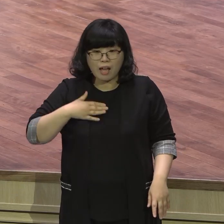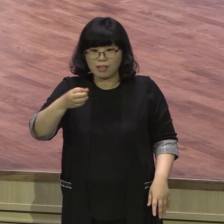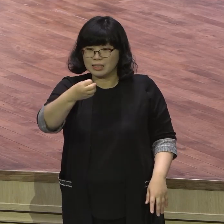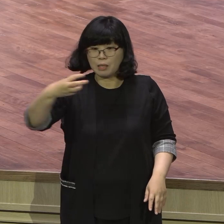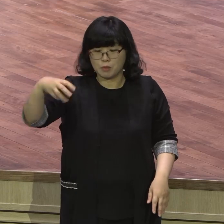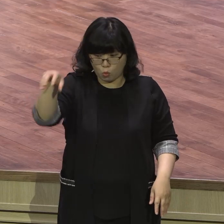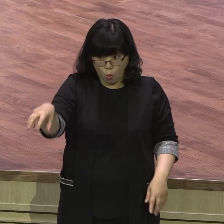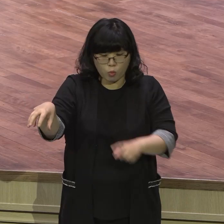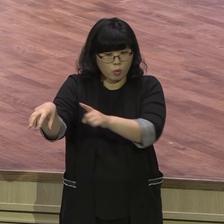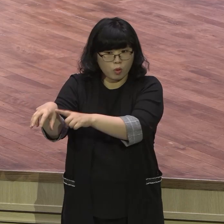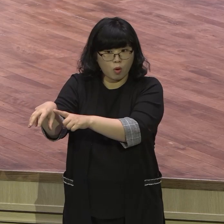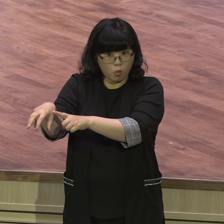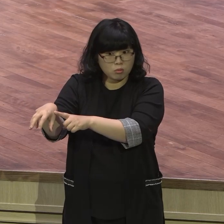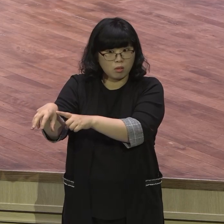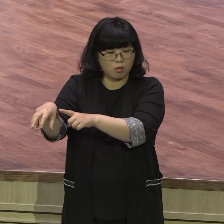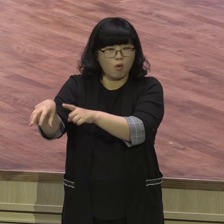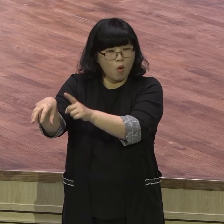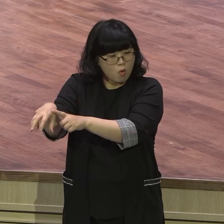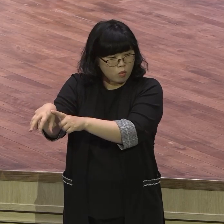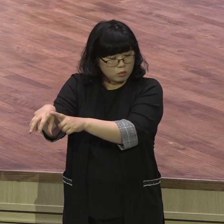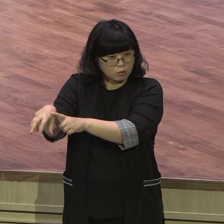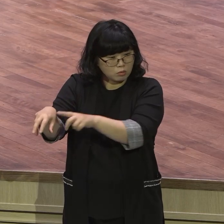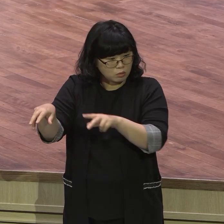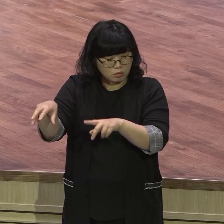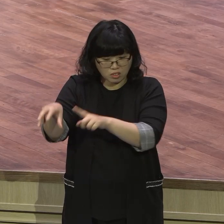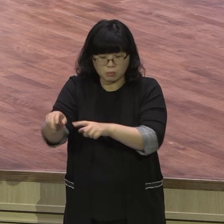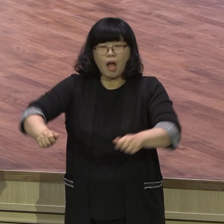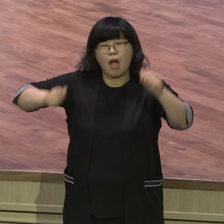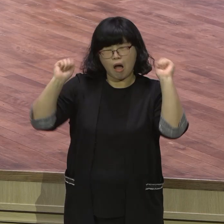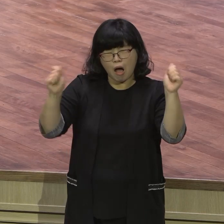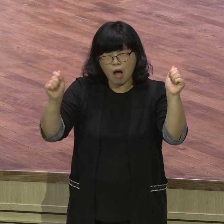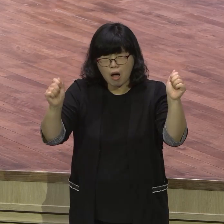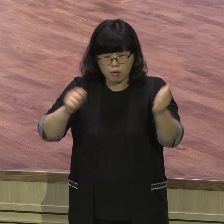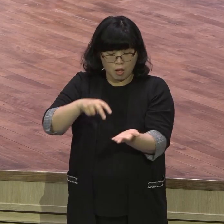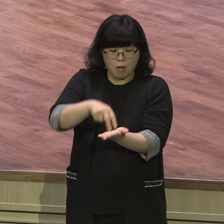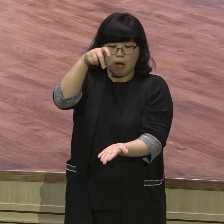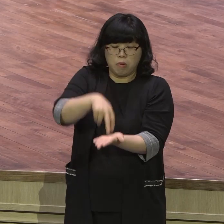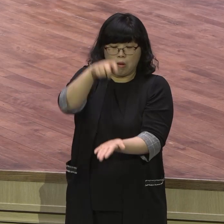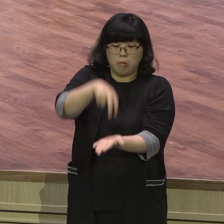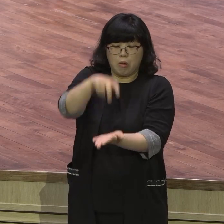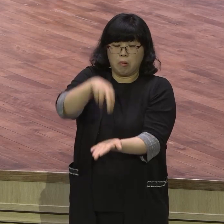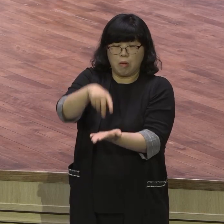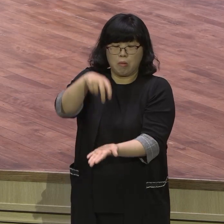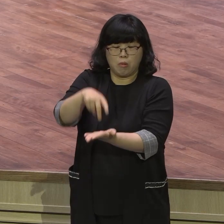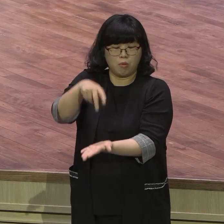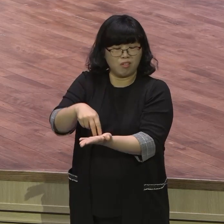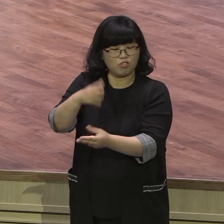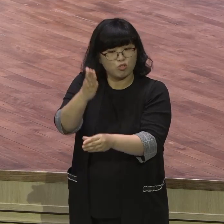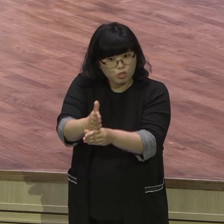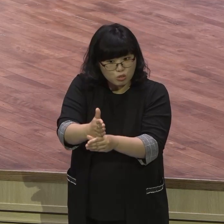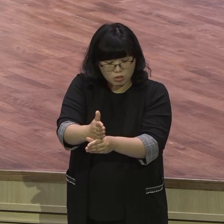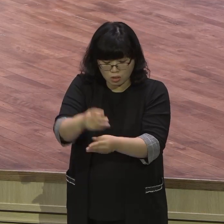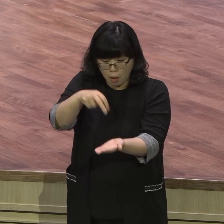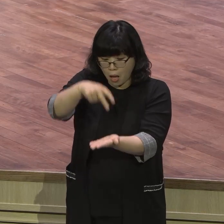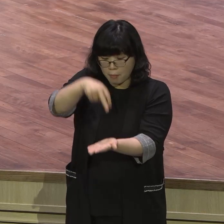진행하고 있어요. 싯김구슬 하는데 이 굿 무당이 누구냐 송순단이